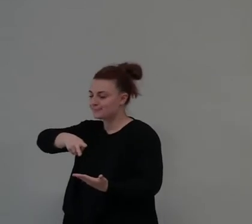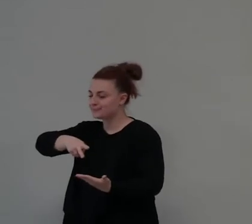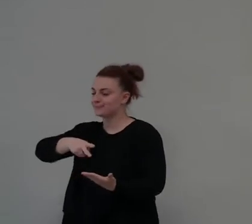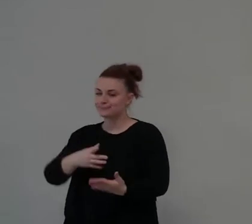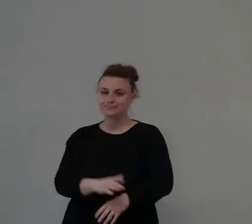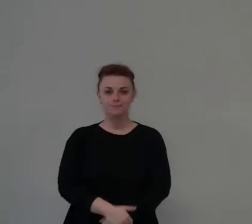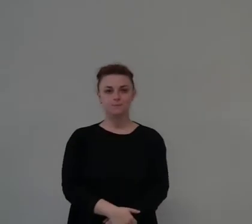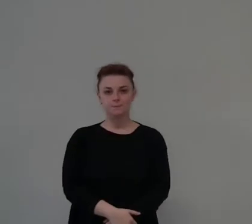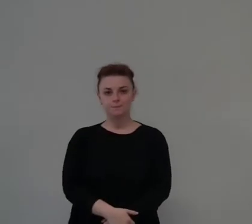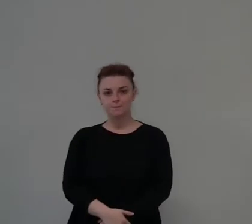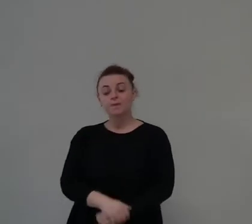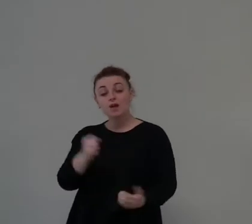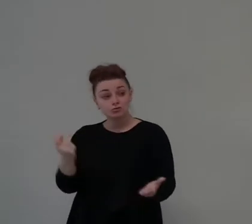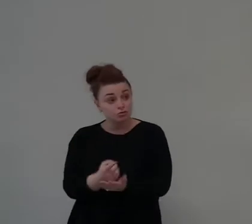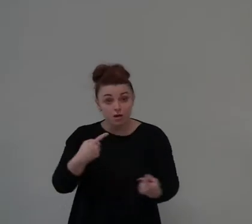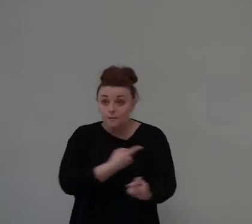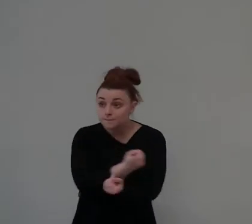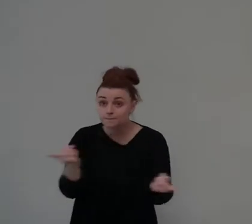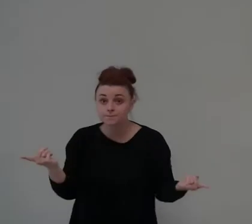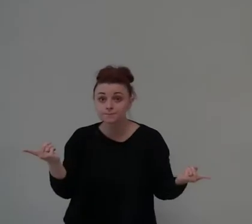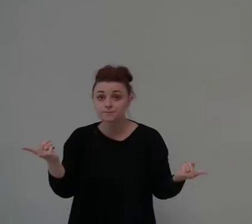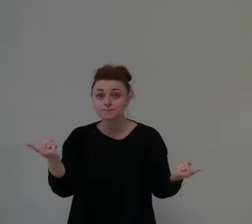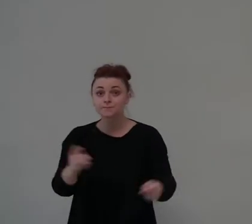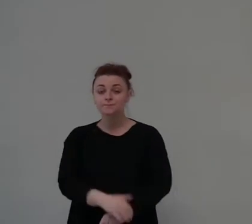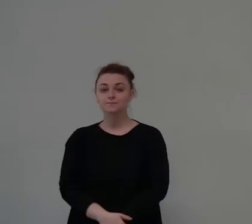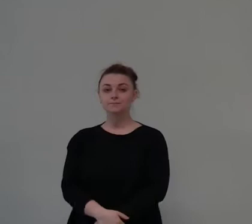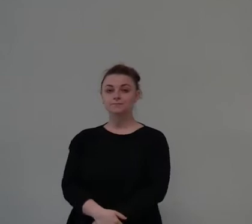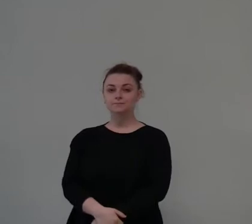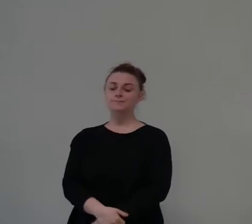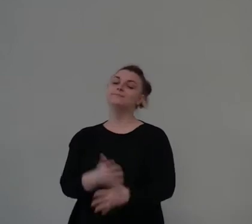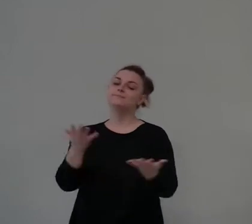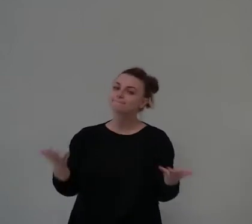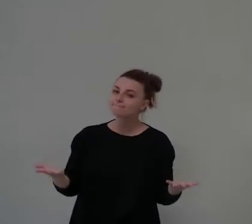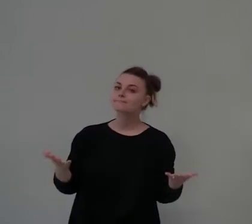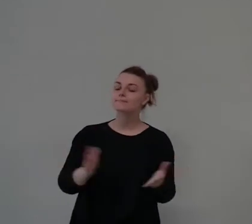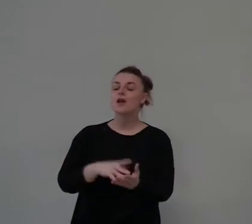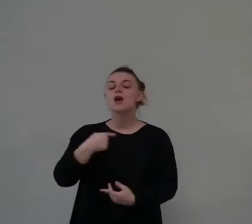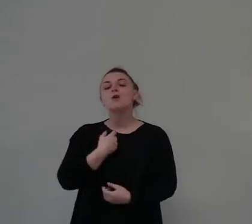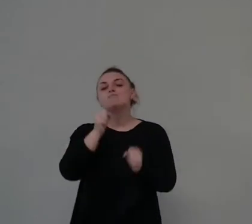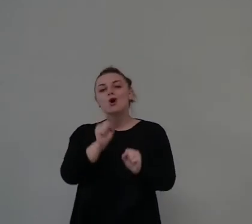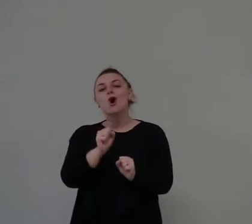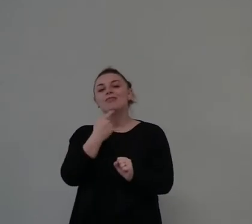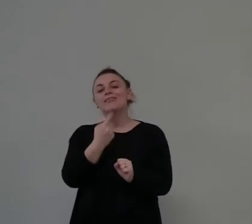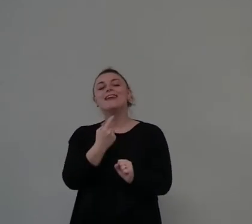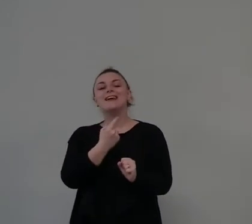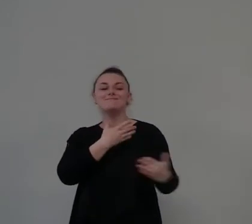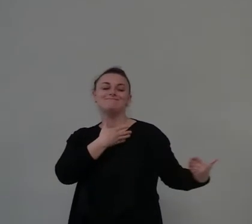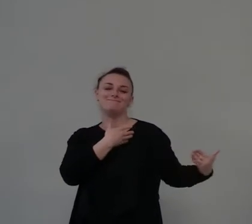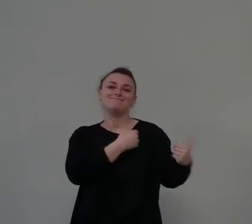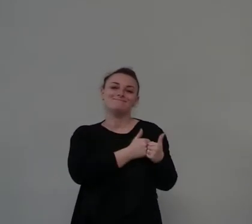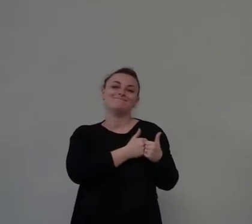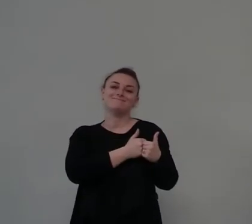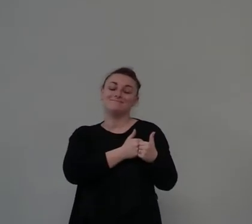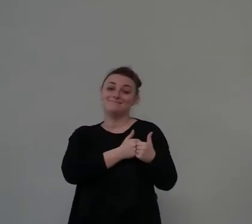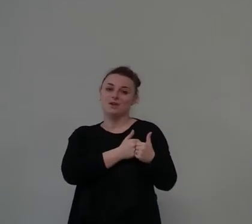Vi capita anche a voi? Capita anche a voi questo? Bene, allora posso dirvi che siete in buona compagnia, in